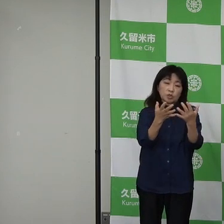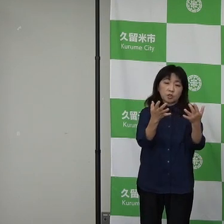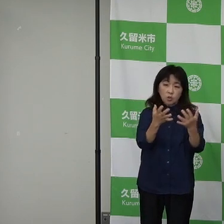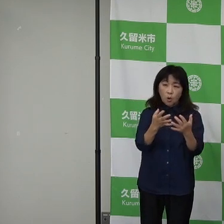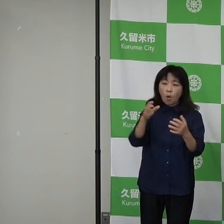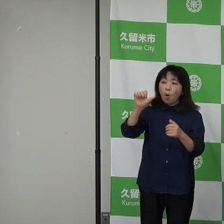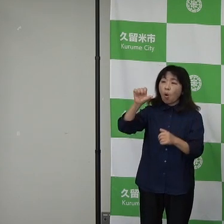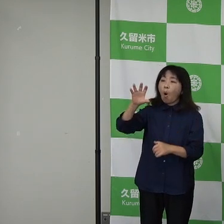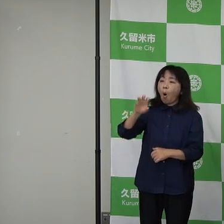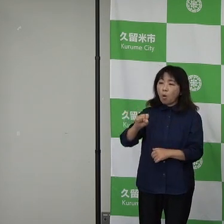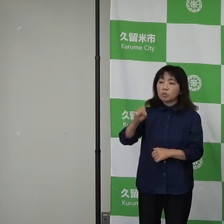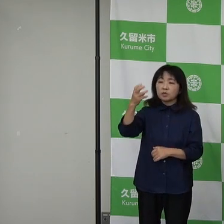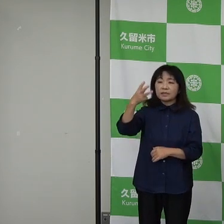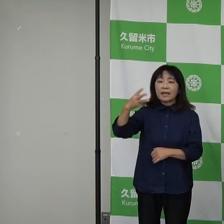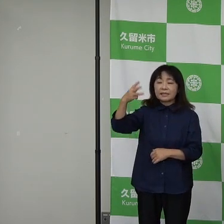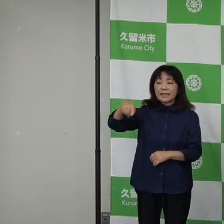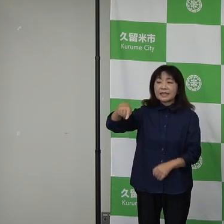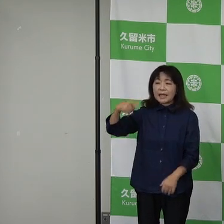が